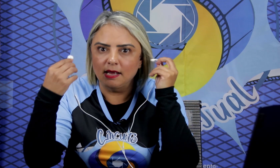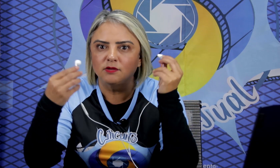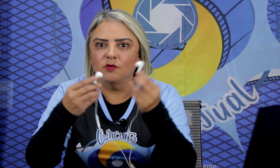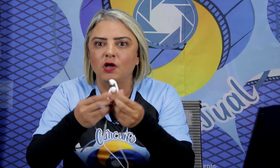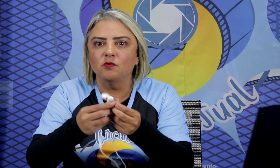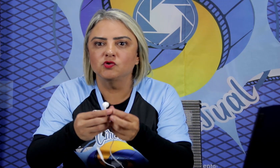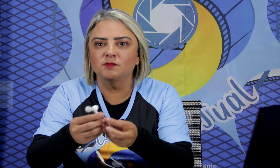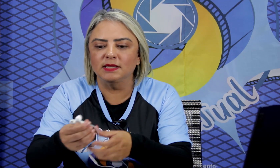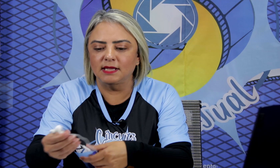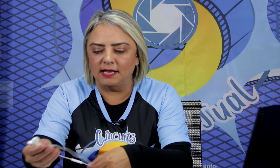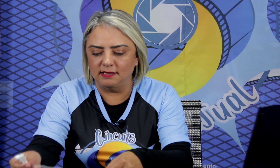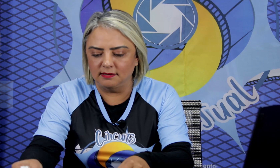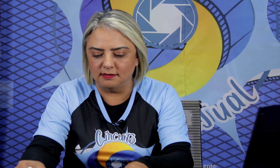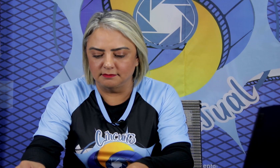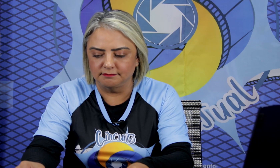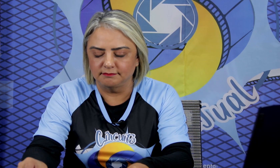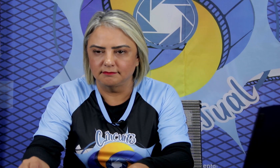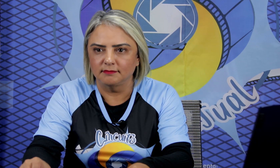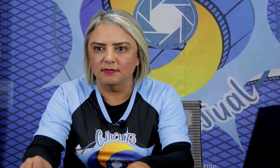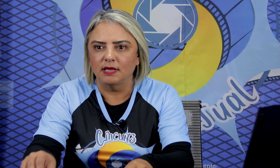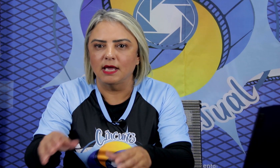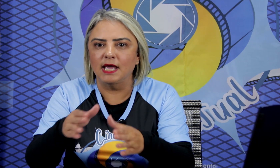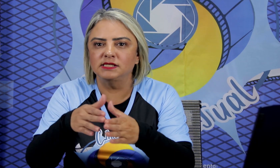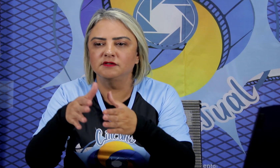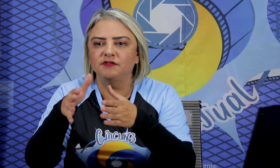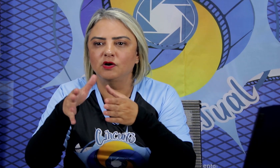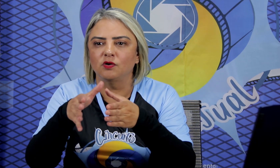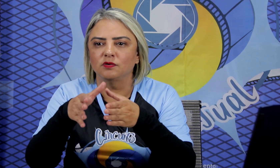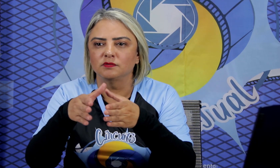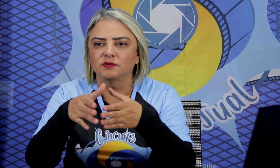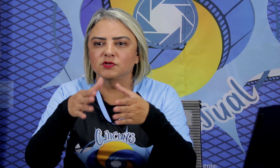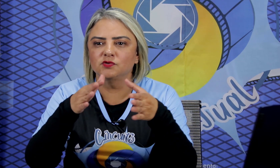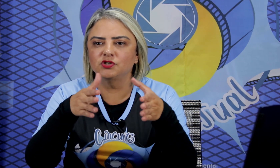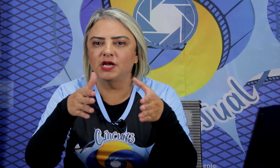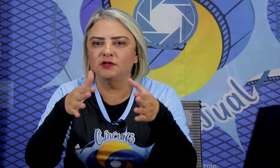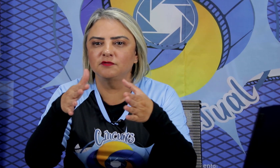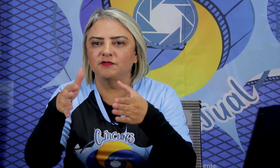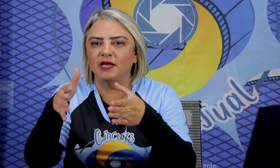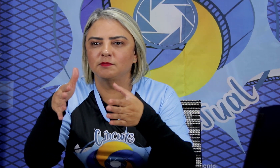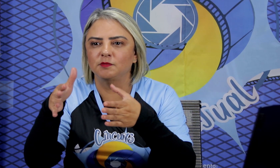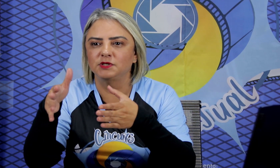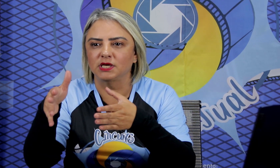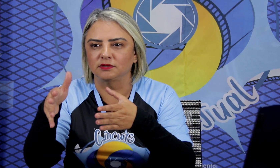Cleito, eu uso uma técnica, SVO, sujeito, verbo, objeto.